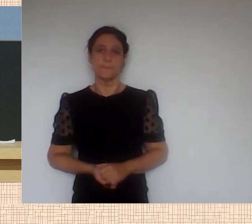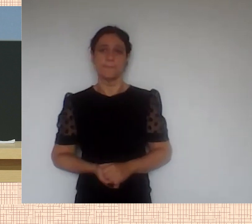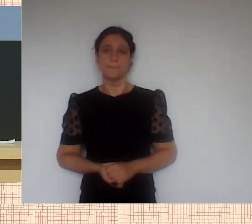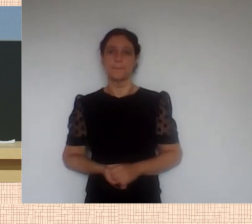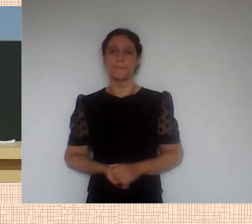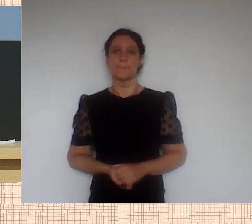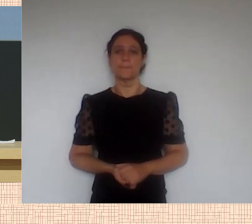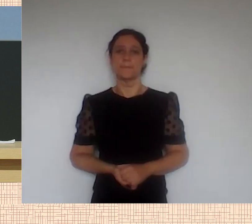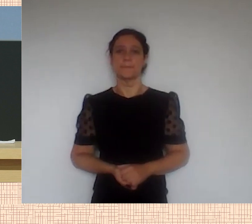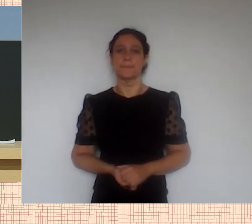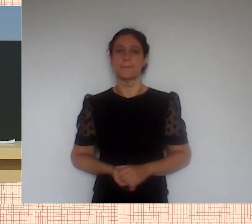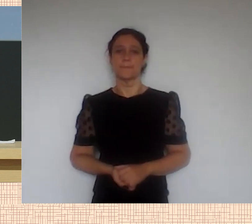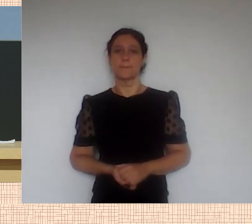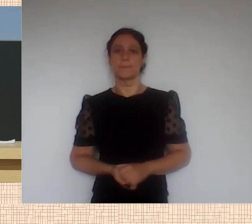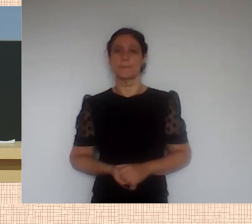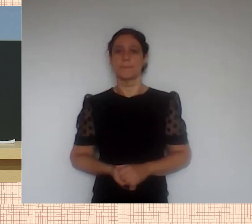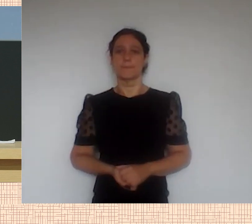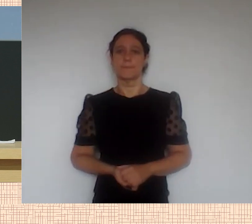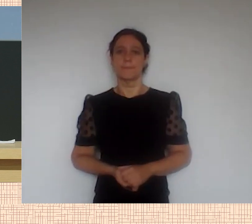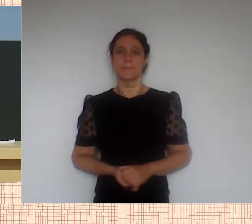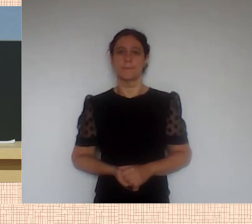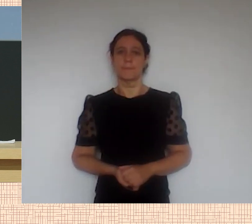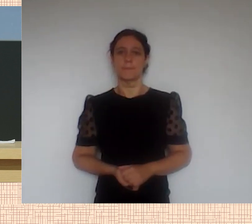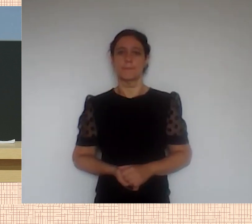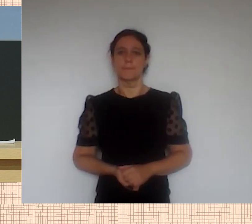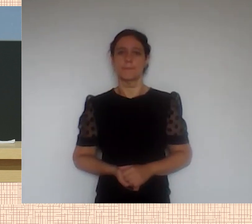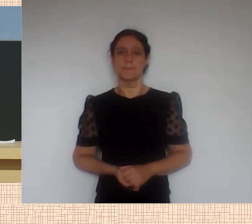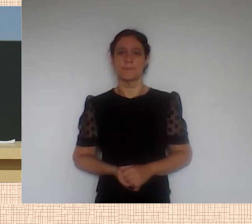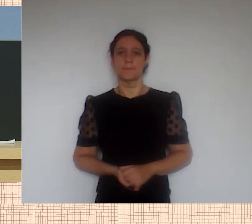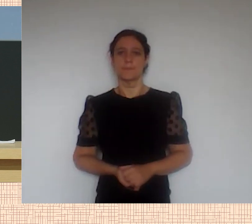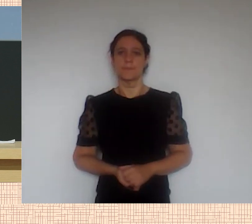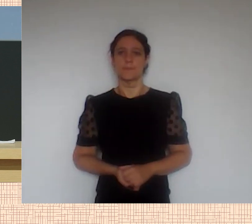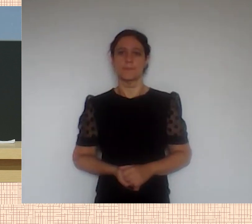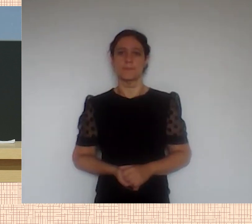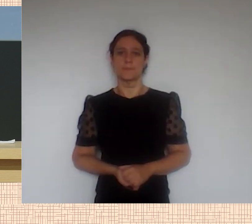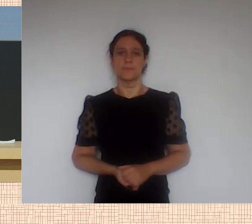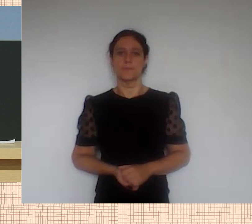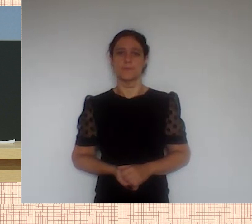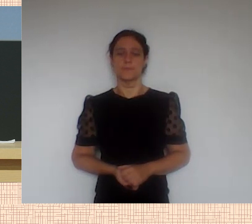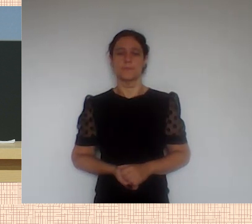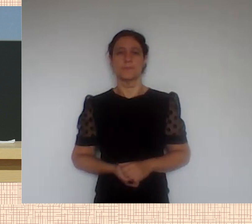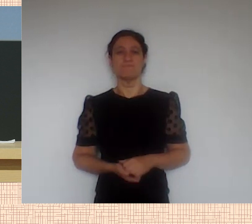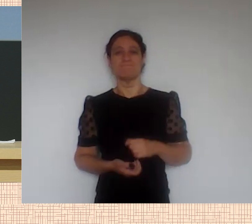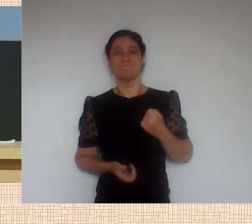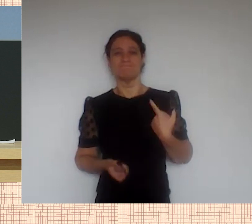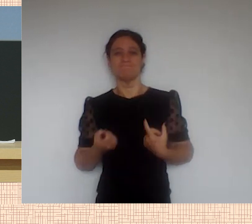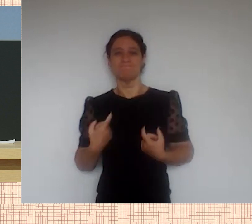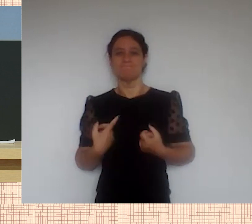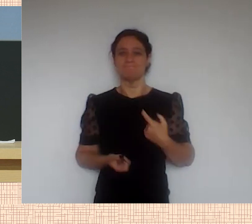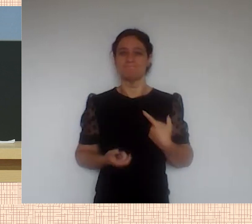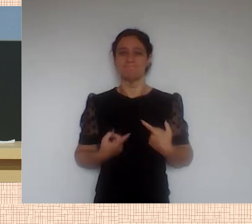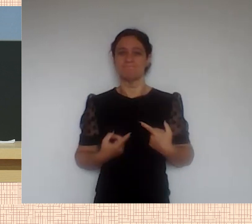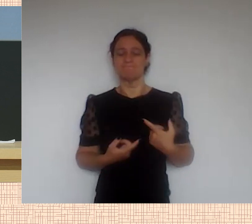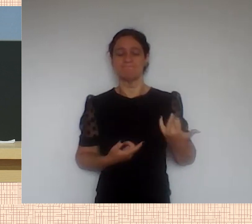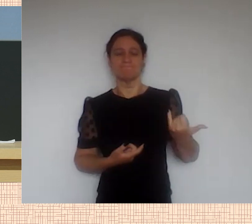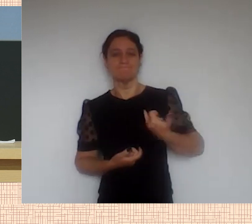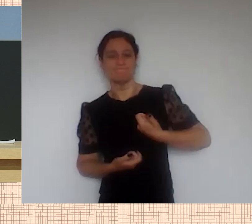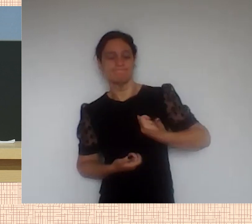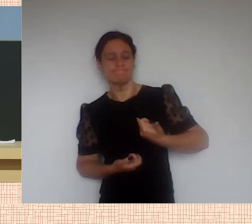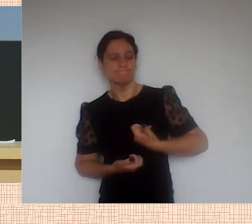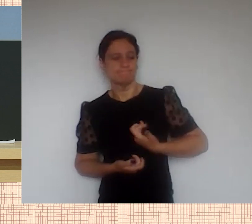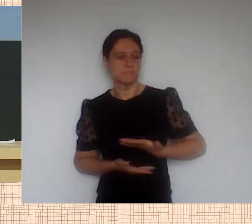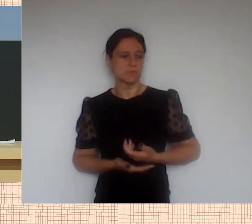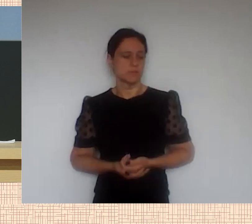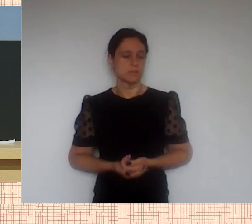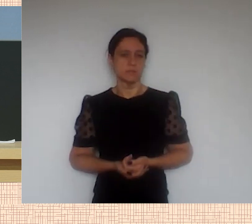E às vezes alguém fala, não, mas levantou a igreja numa cidade, o apóstolo vai embora, não tem mais autoridade